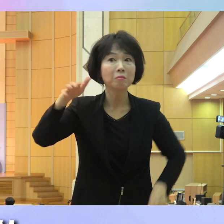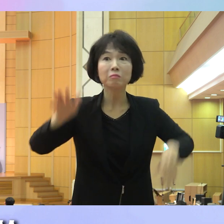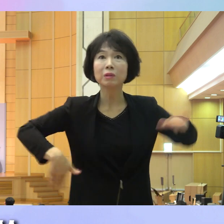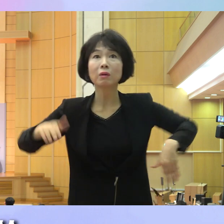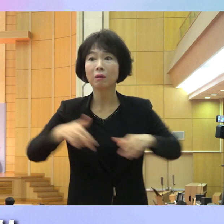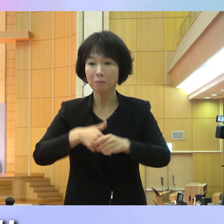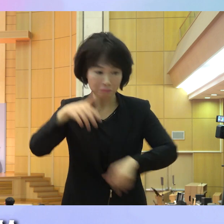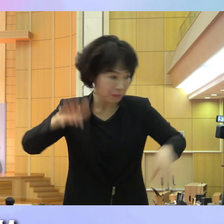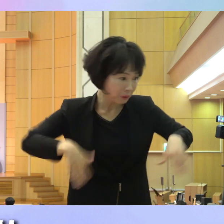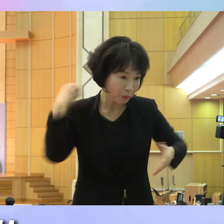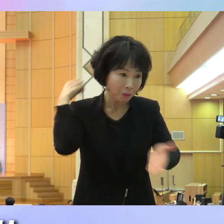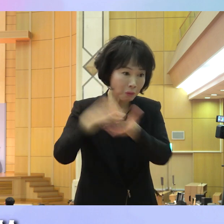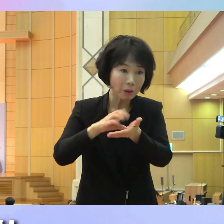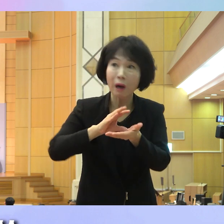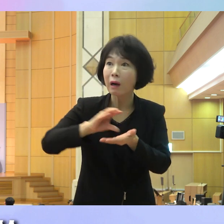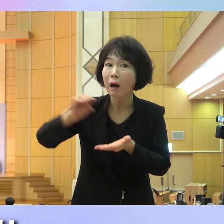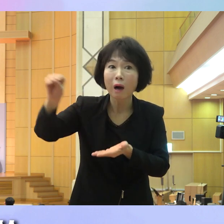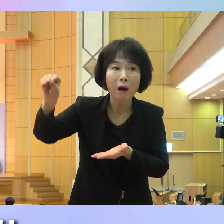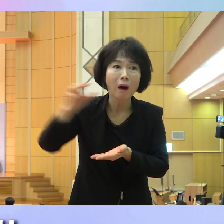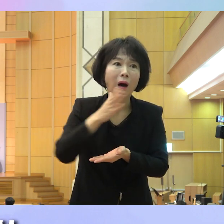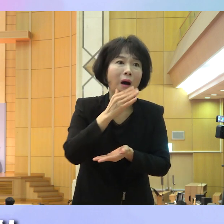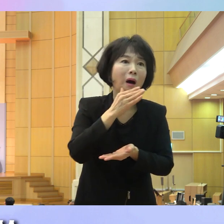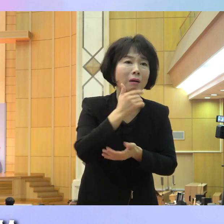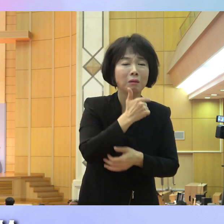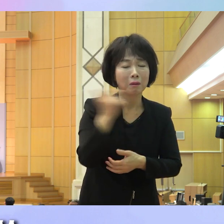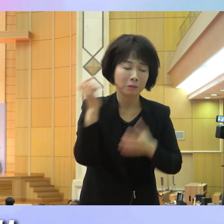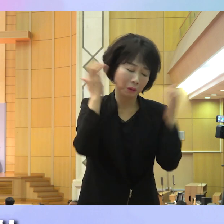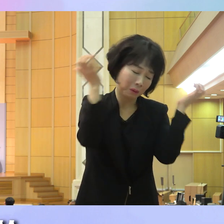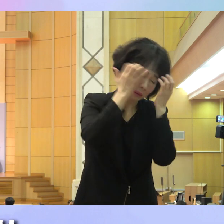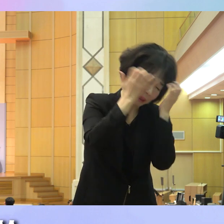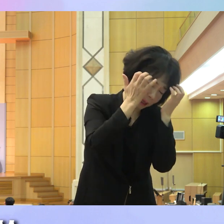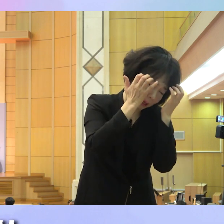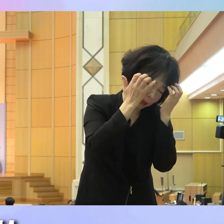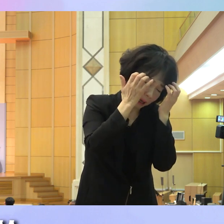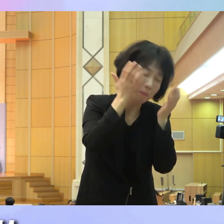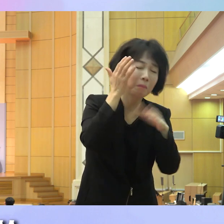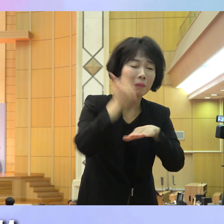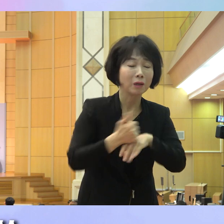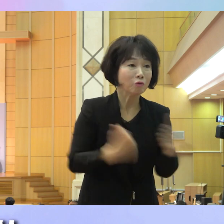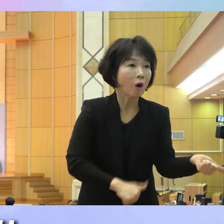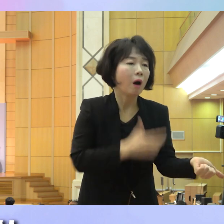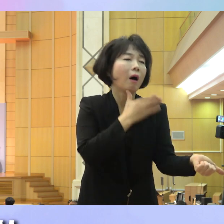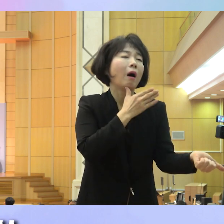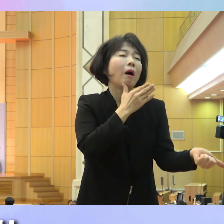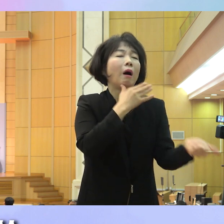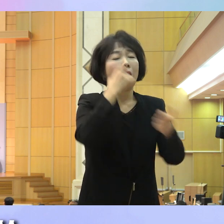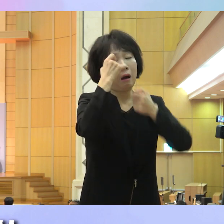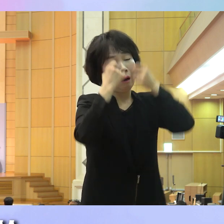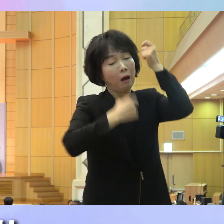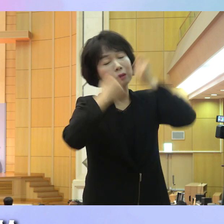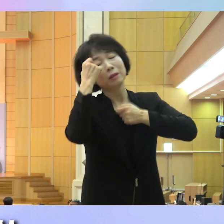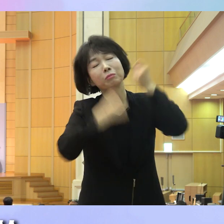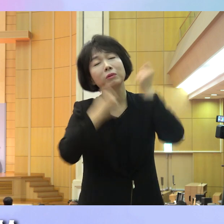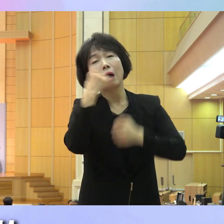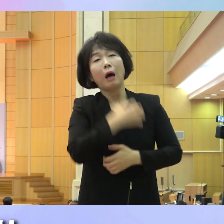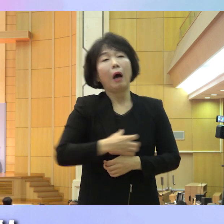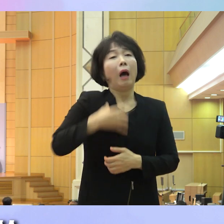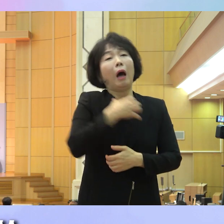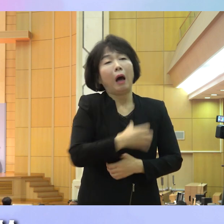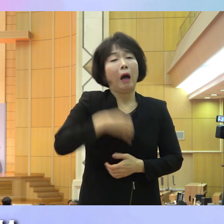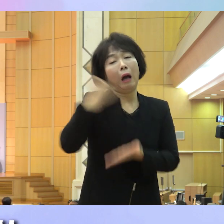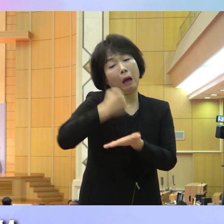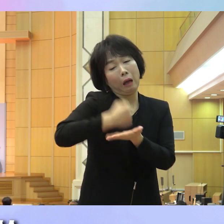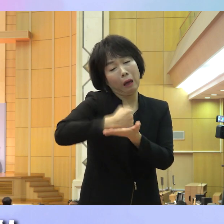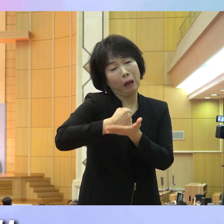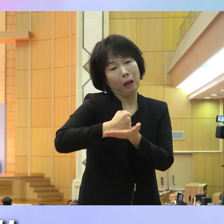것이다, 참 고생만 하고 돌아가셨다, 슬프다, 이렇게